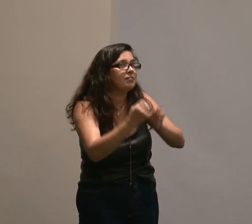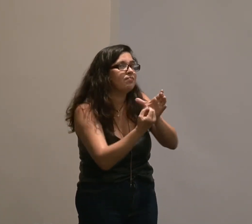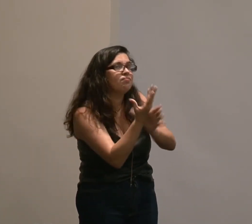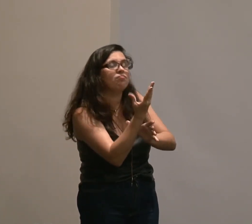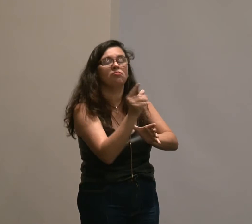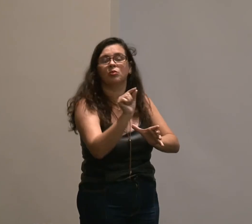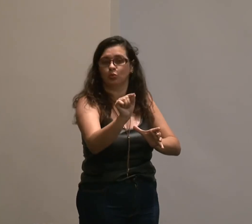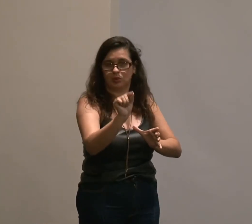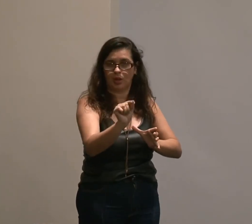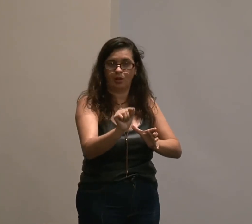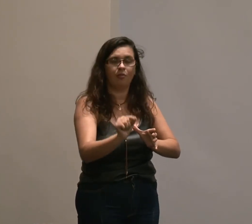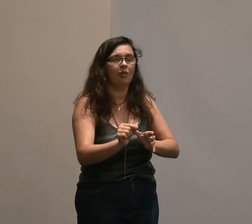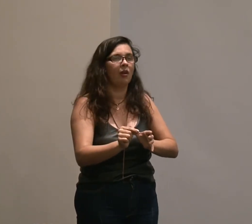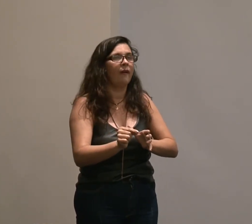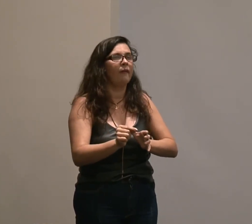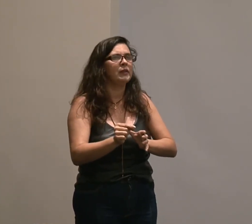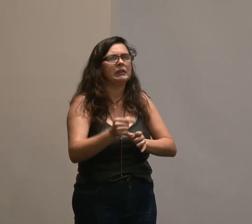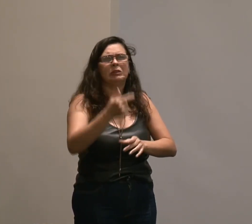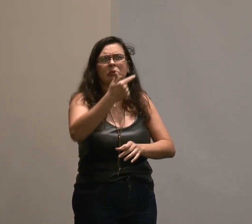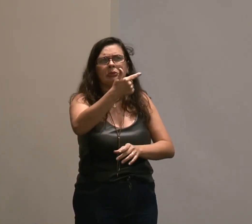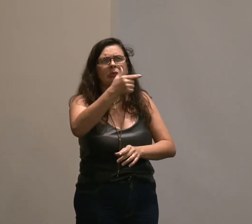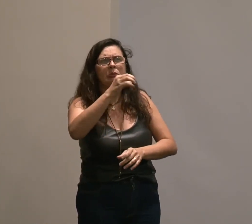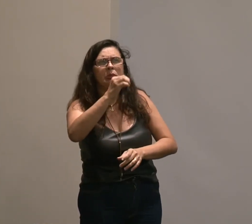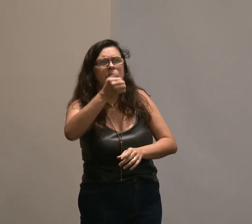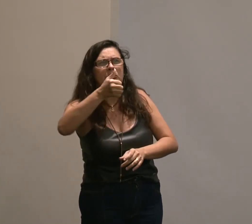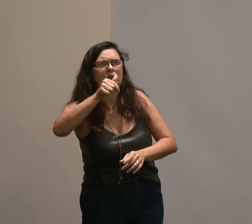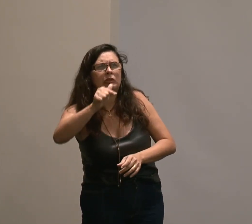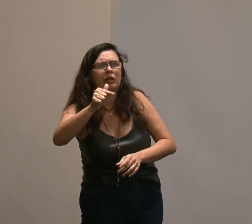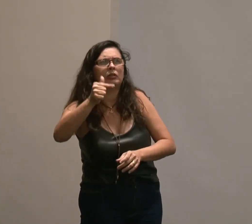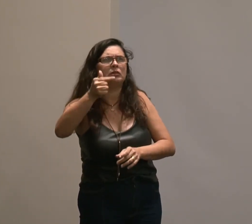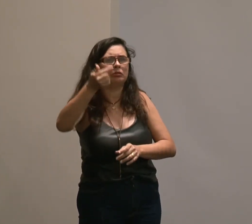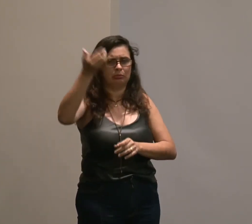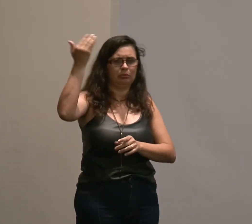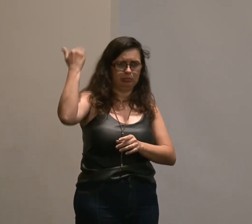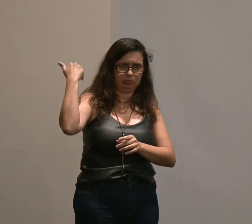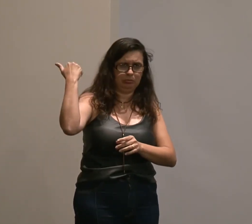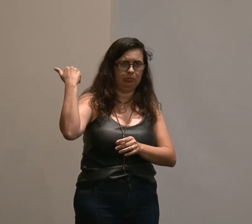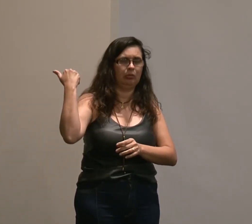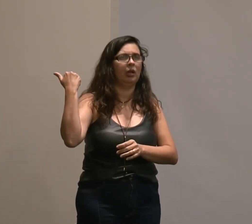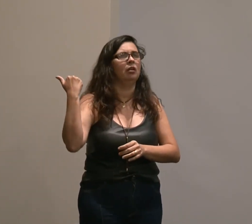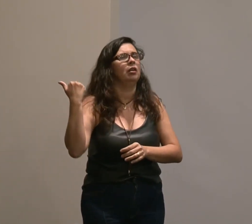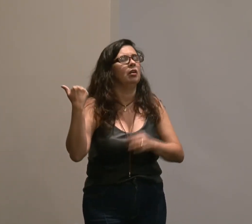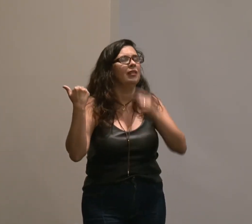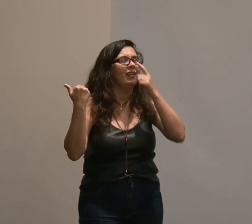e o interesse maior do nosso grupo é que em 2017